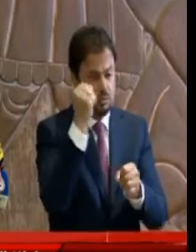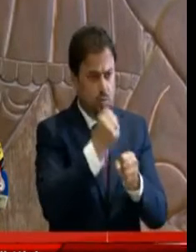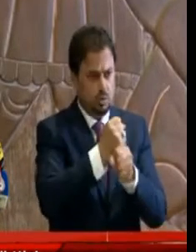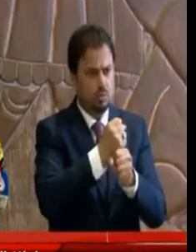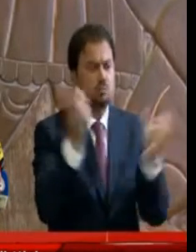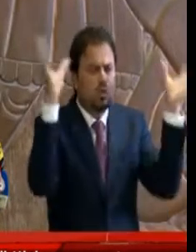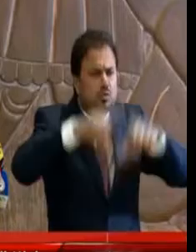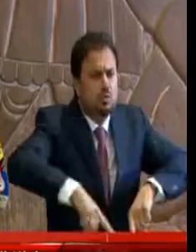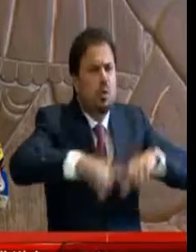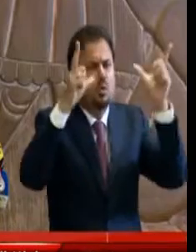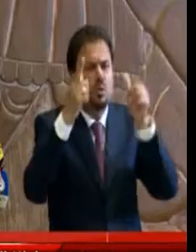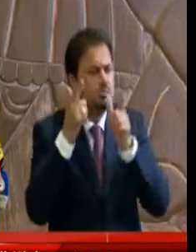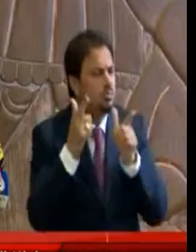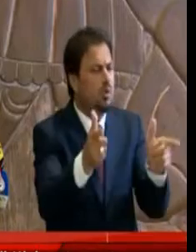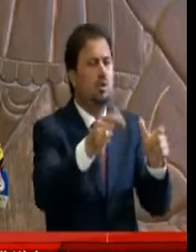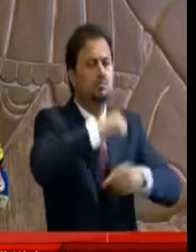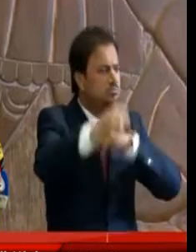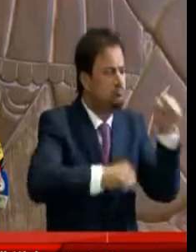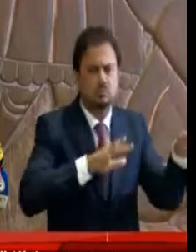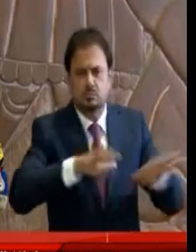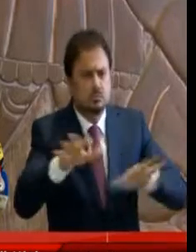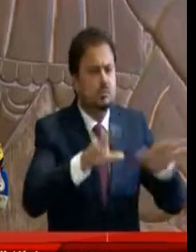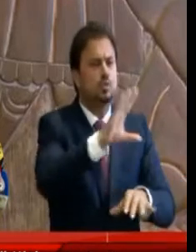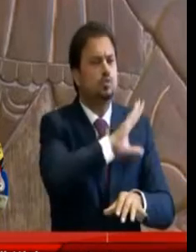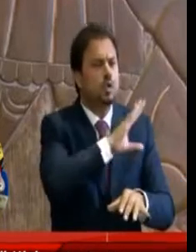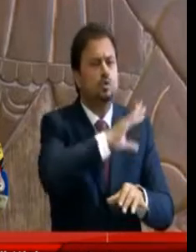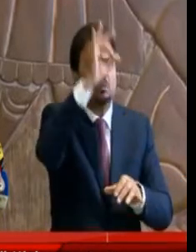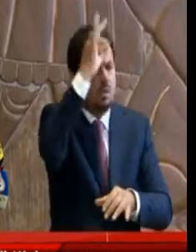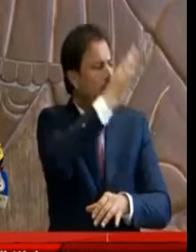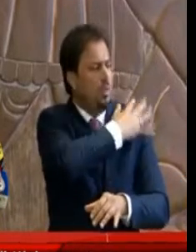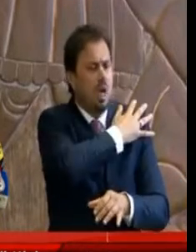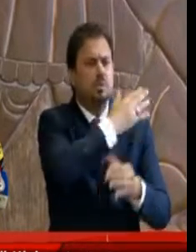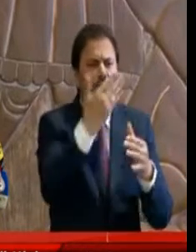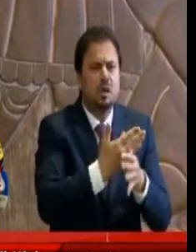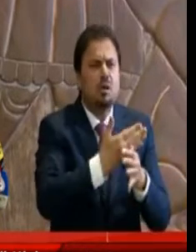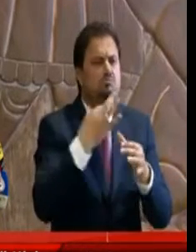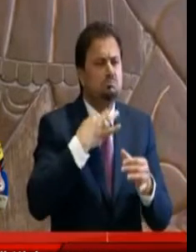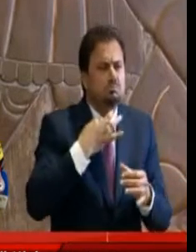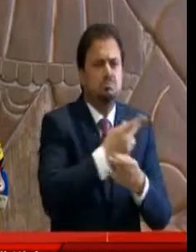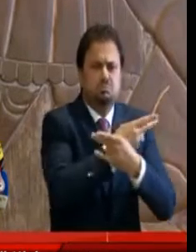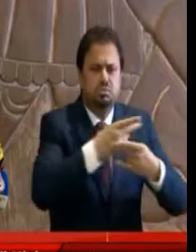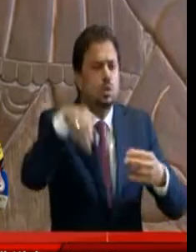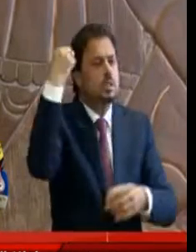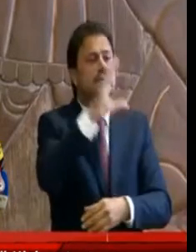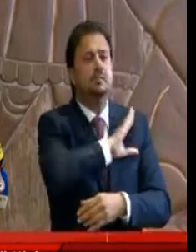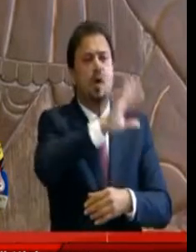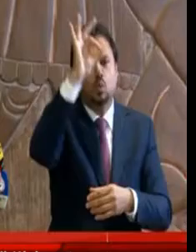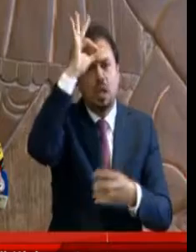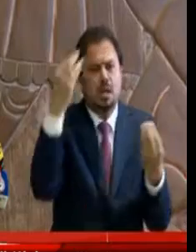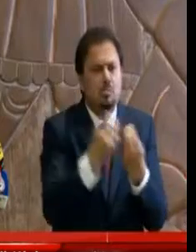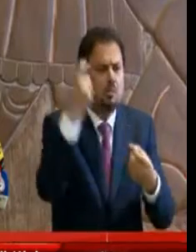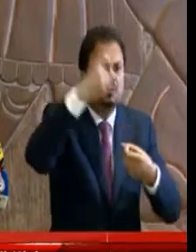ليل نهار، والى الان وحداتنا وجنودنا وضباطنا ومقاتلينا من وزارتي الدفاع والداخليه